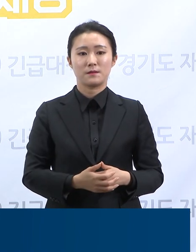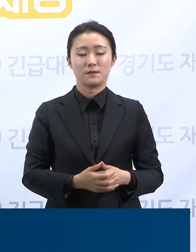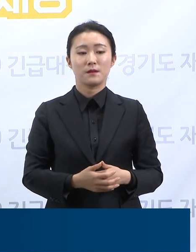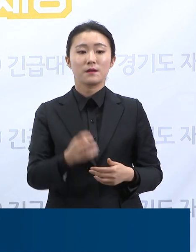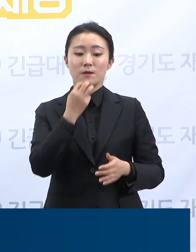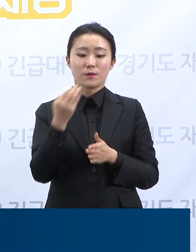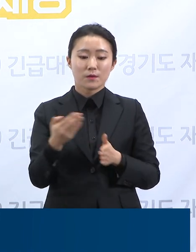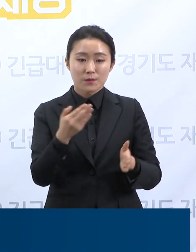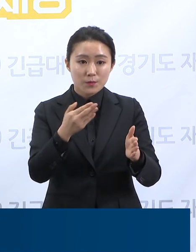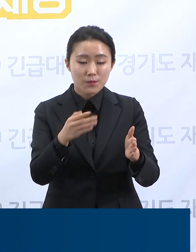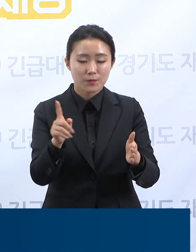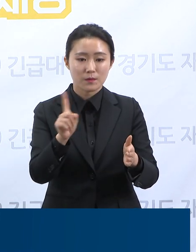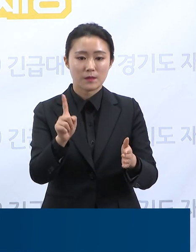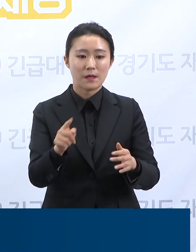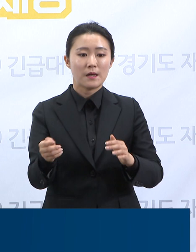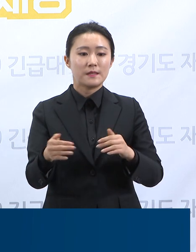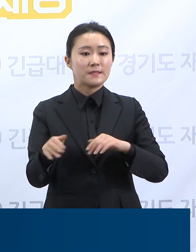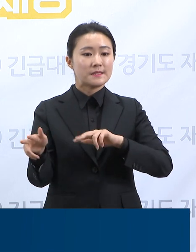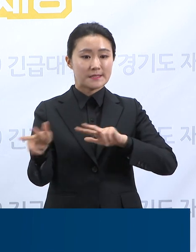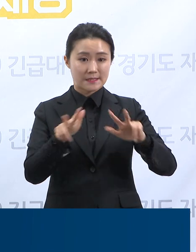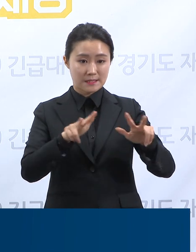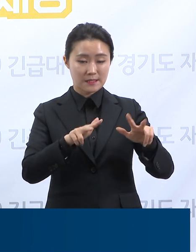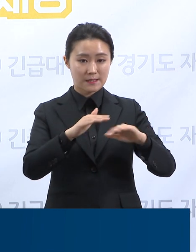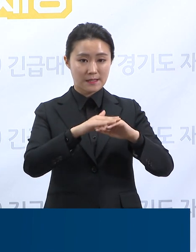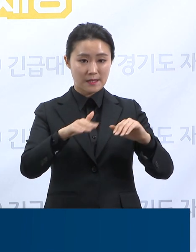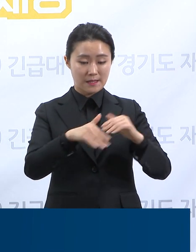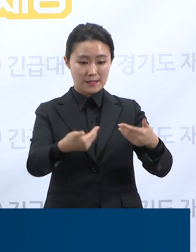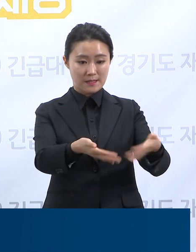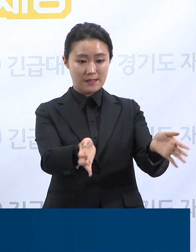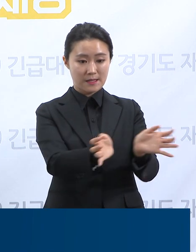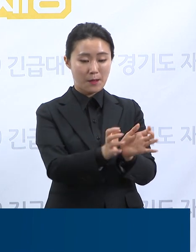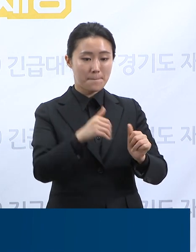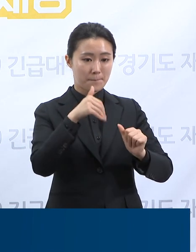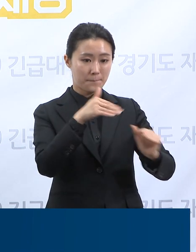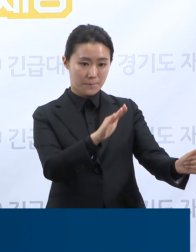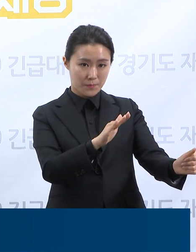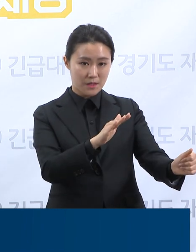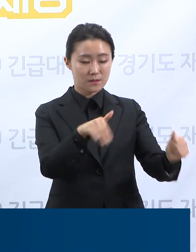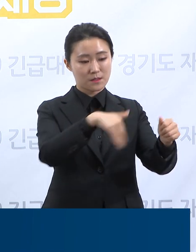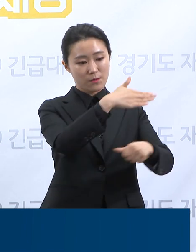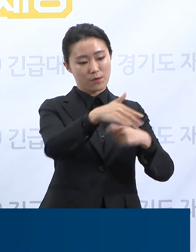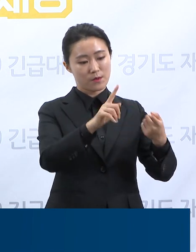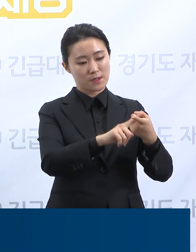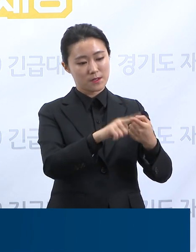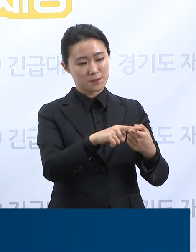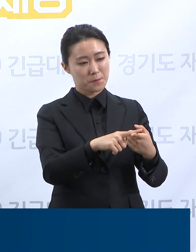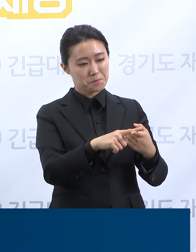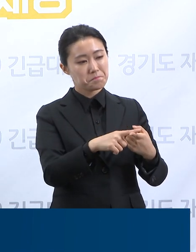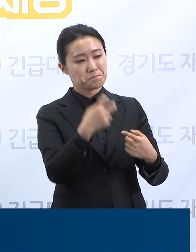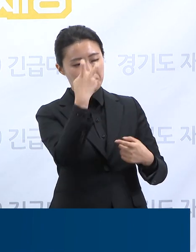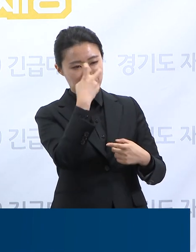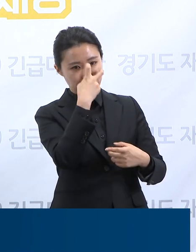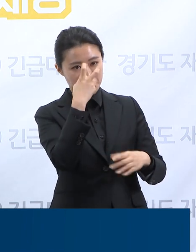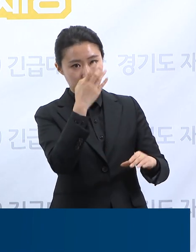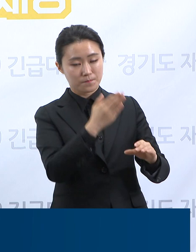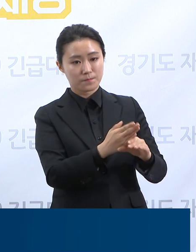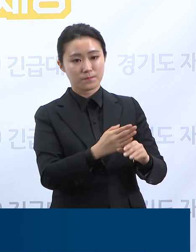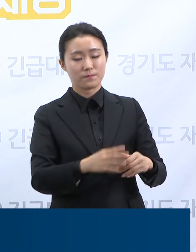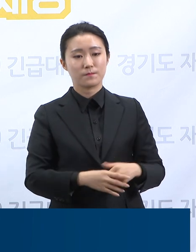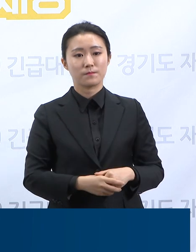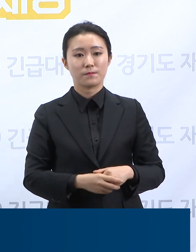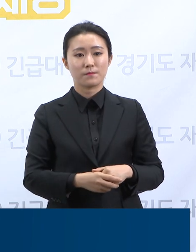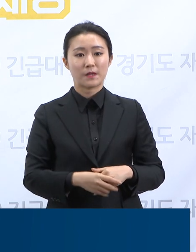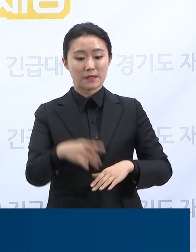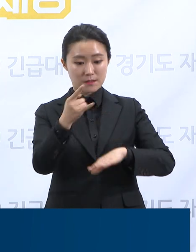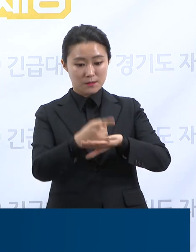대응팀을 파견하여 심층 역학조사 중으로 상황을 지속 모니터링 중입니다. 의왕 롯데제과 물류센터와 관련